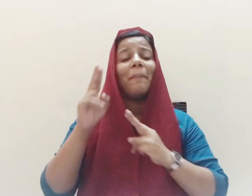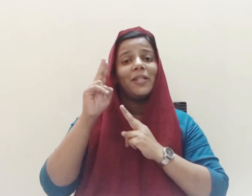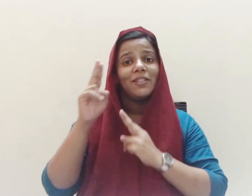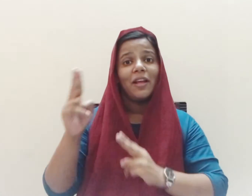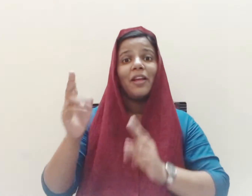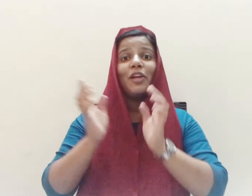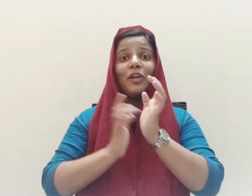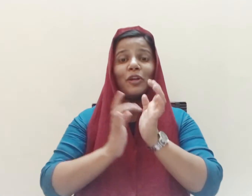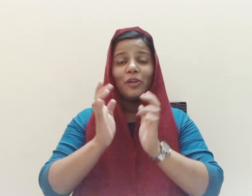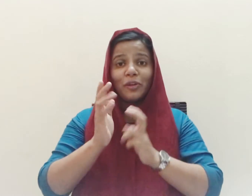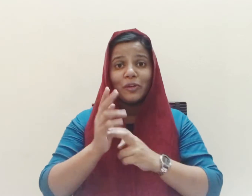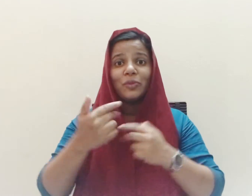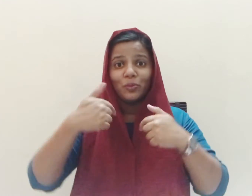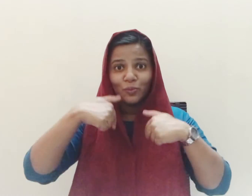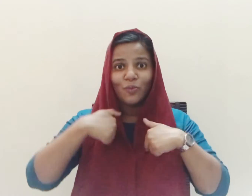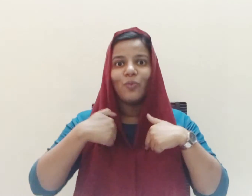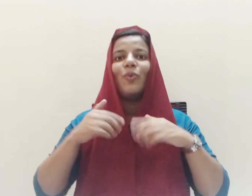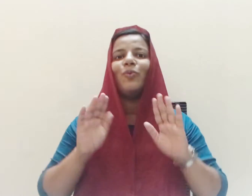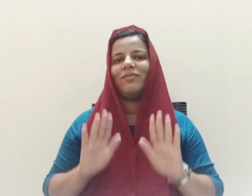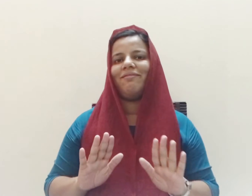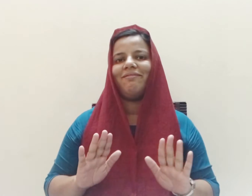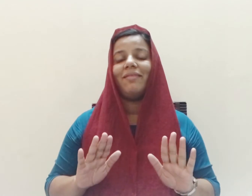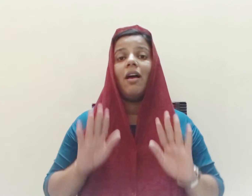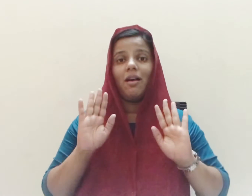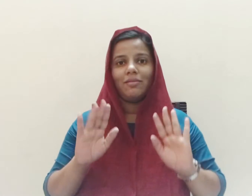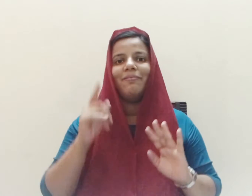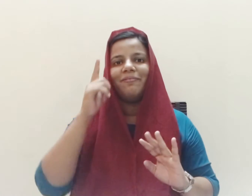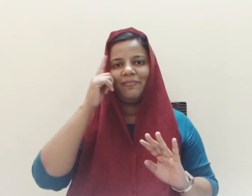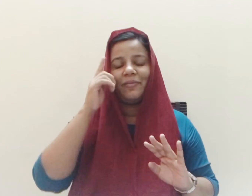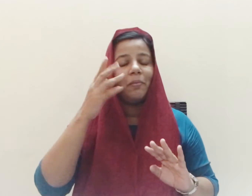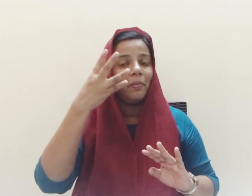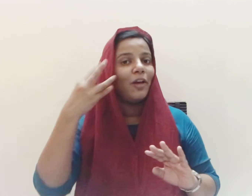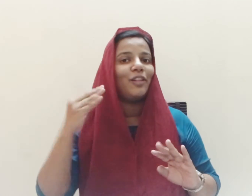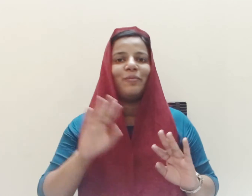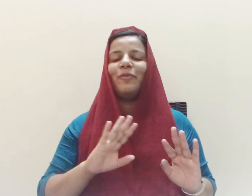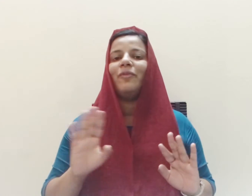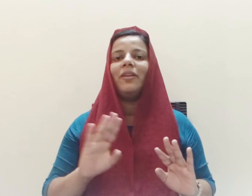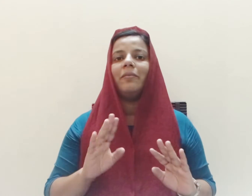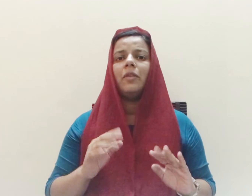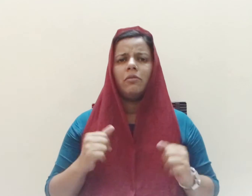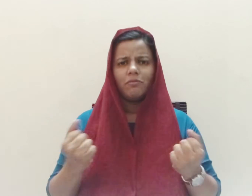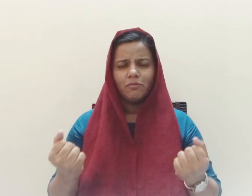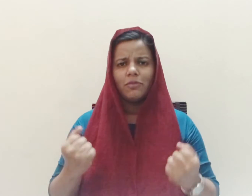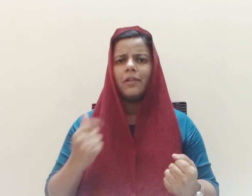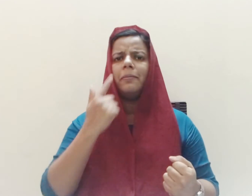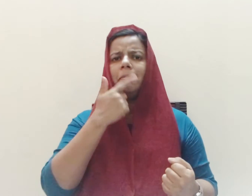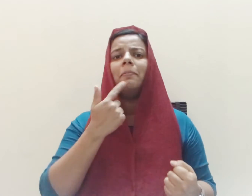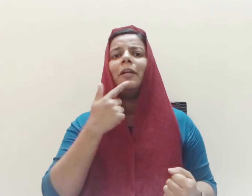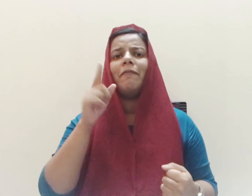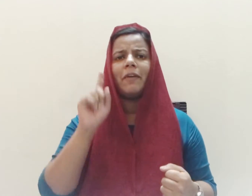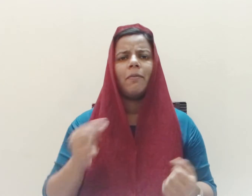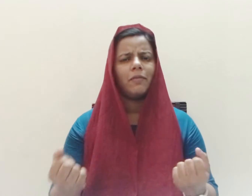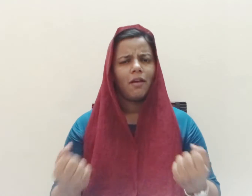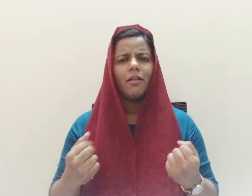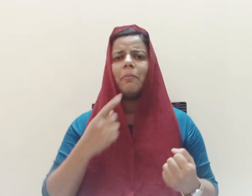ക്രിസ്തു എൻ്റെയും നിങ്ങളുടെയും അകത്ത് വസിക്കുന്നു എന്നുള്ളത്. അത് മറക്കരുത്. അത് ശക്തിയുക്തം പറയണം, ധൈര്യമായിട്ട്